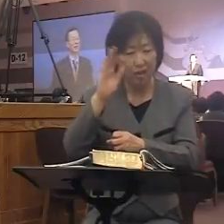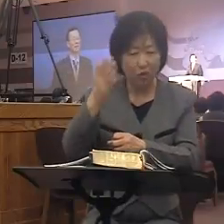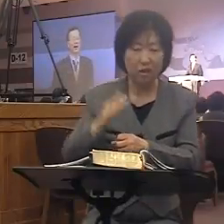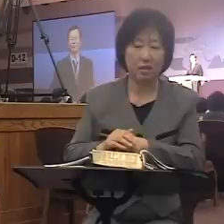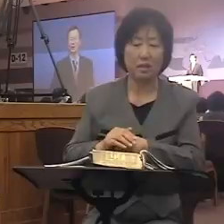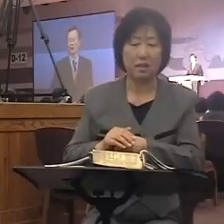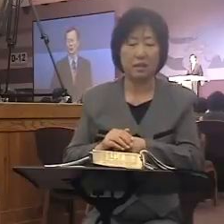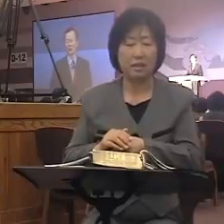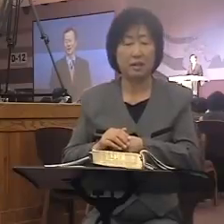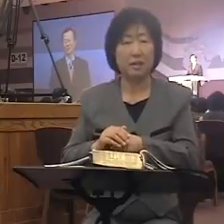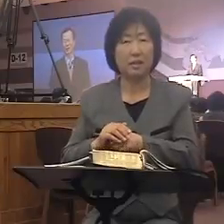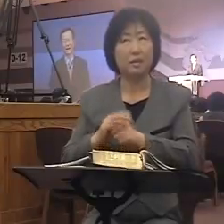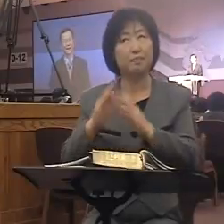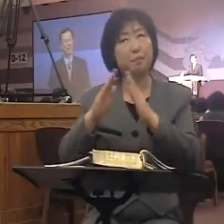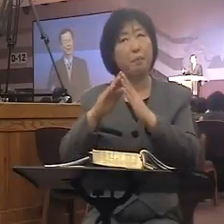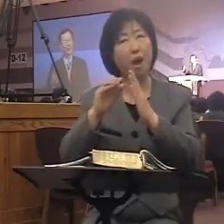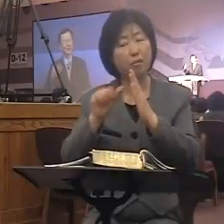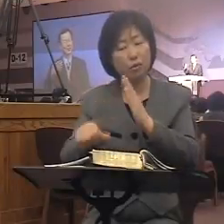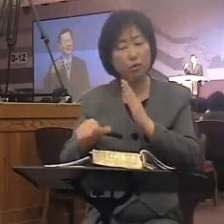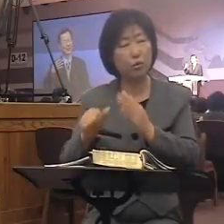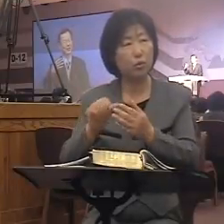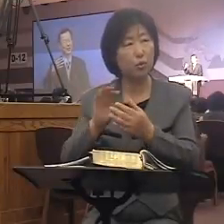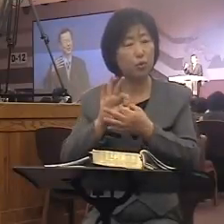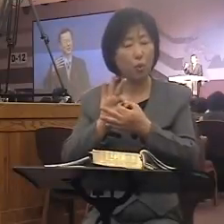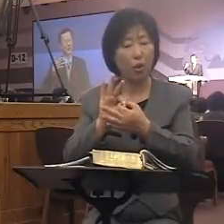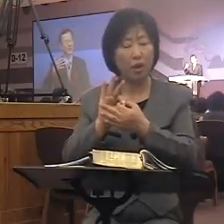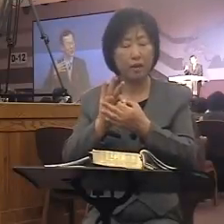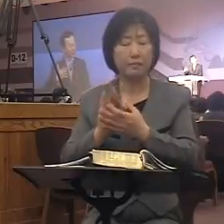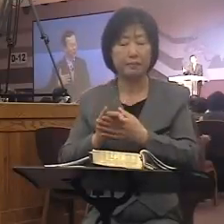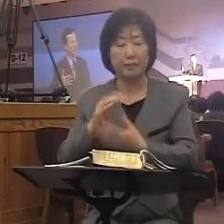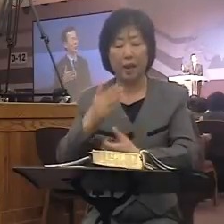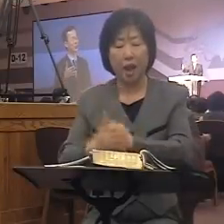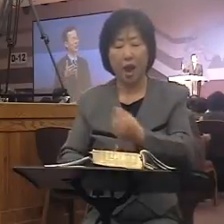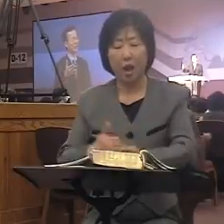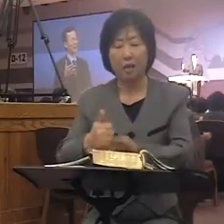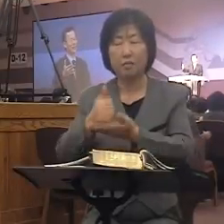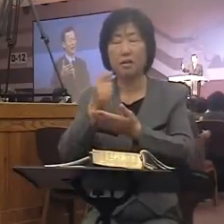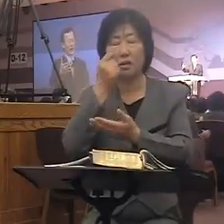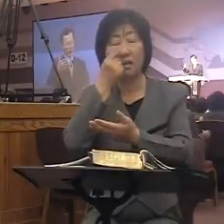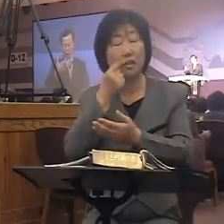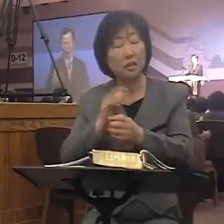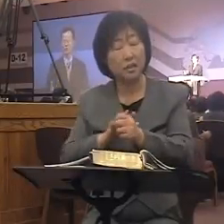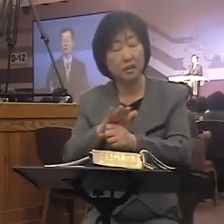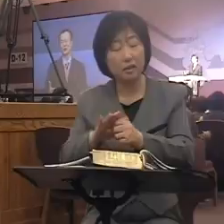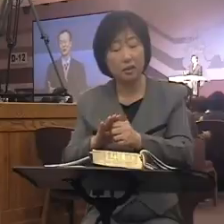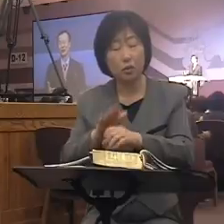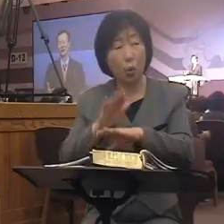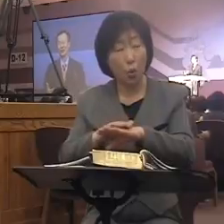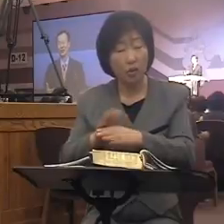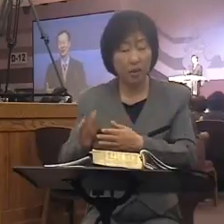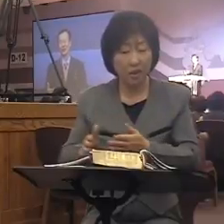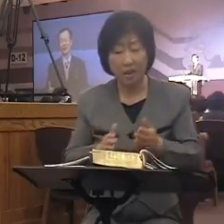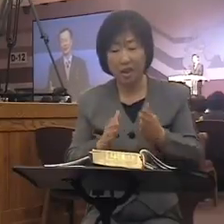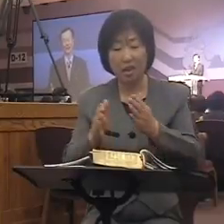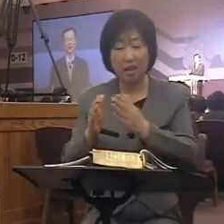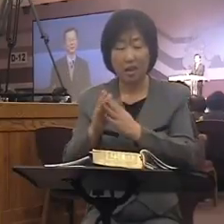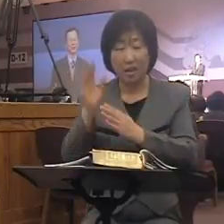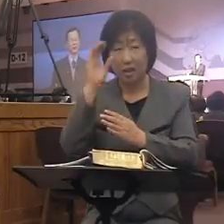visitation, 방문을 통해 하나님의 긍휼하신 손길, 돌보시는 손길,